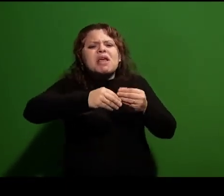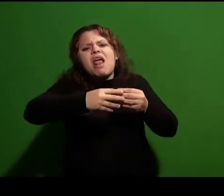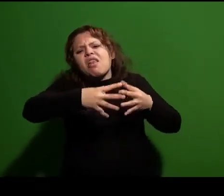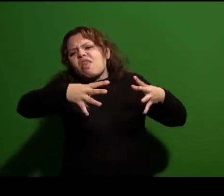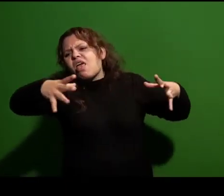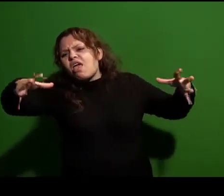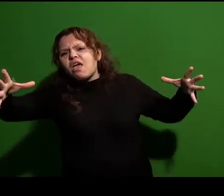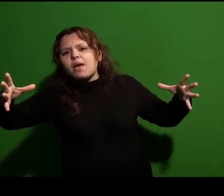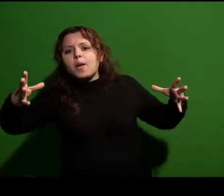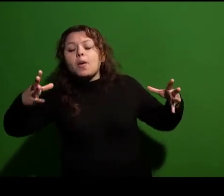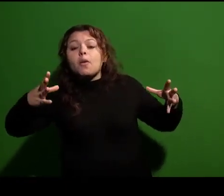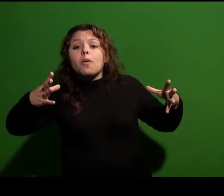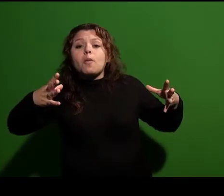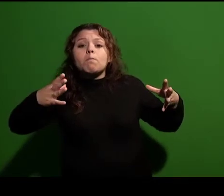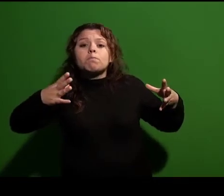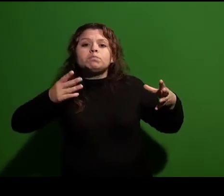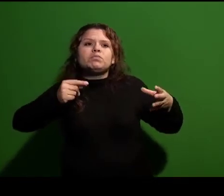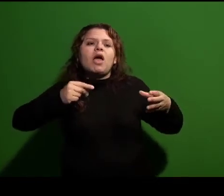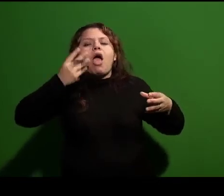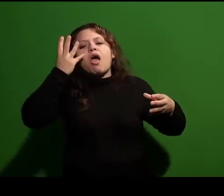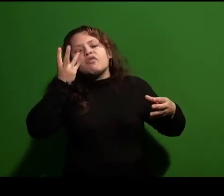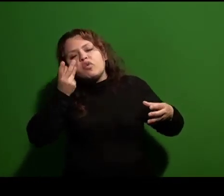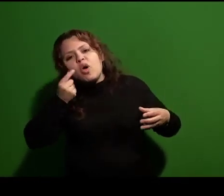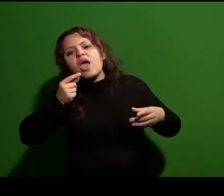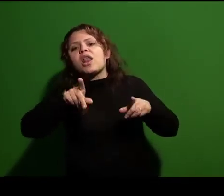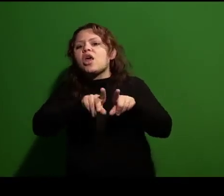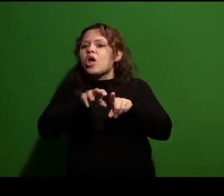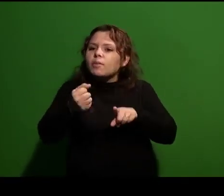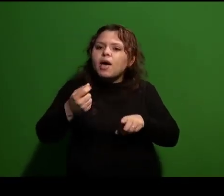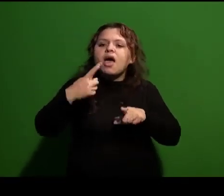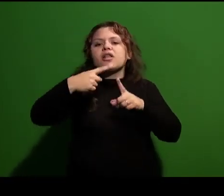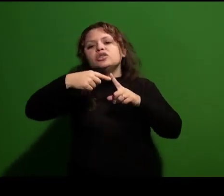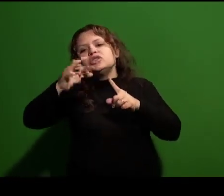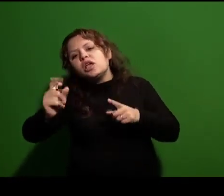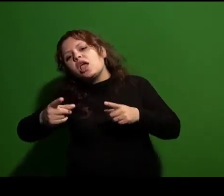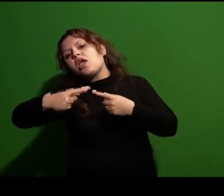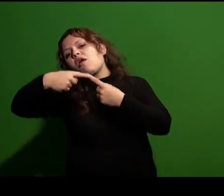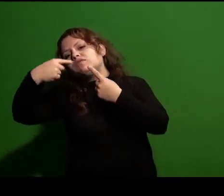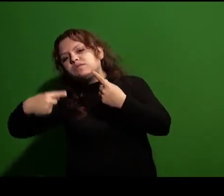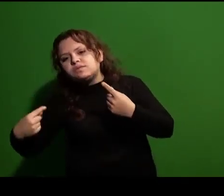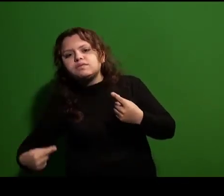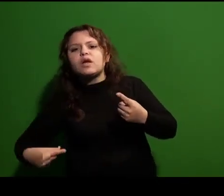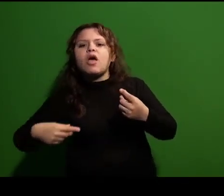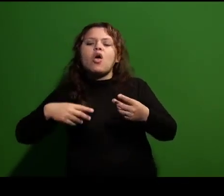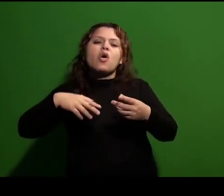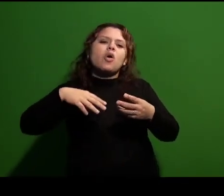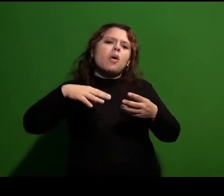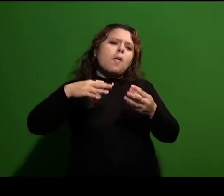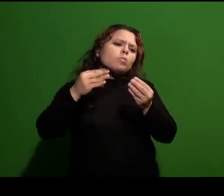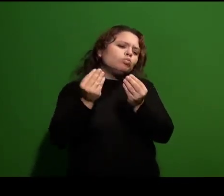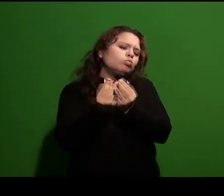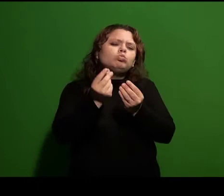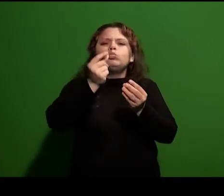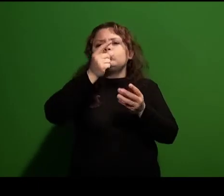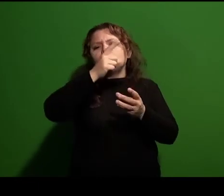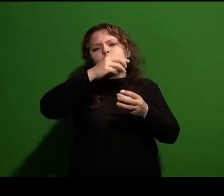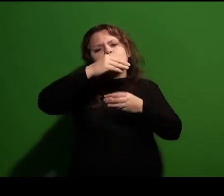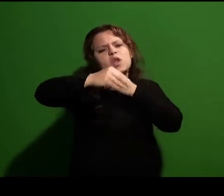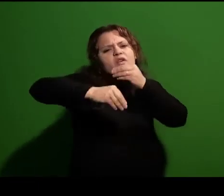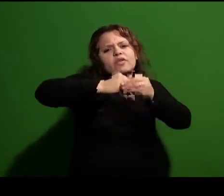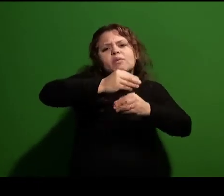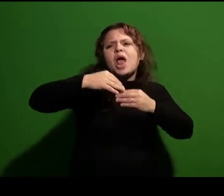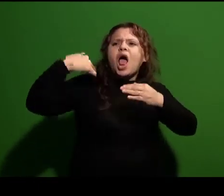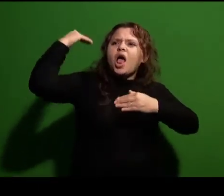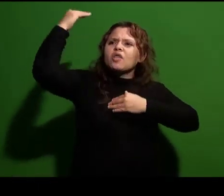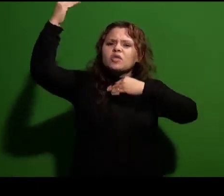se reúnen para cenar son muchas: los abuelos, los hermanos y las hermanas, los tíos y las tías, los sobrinos